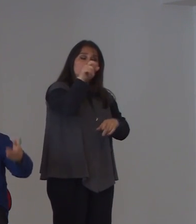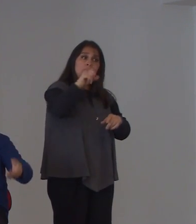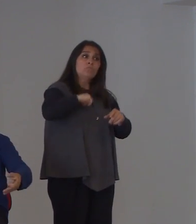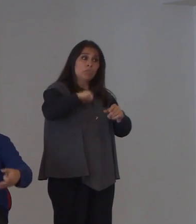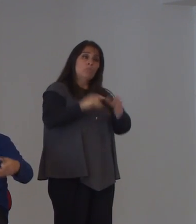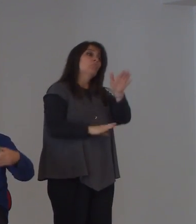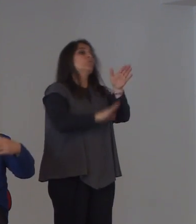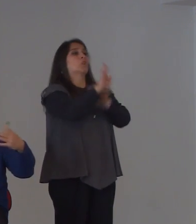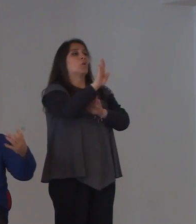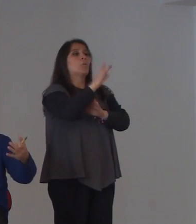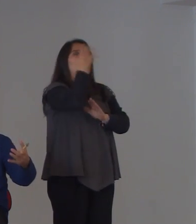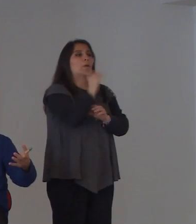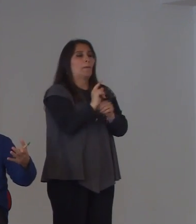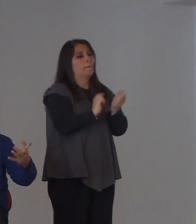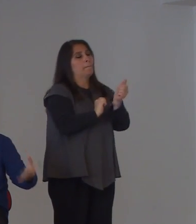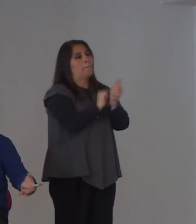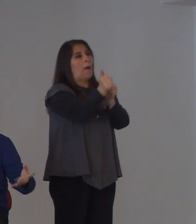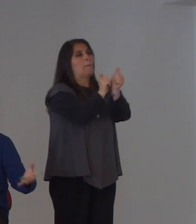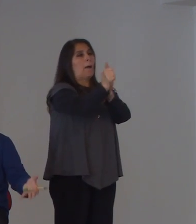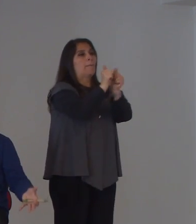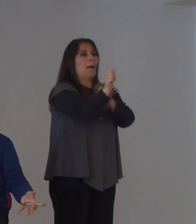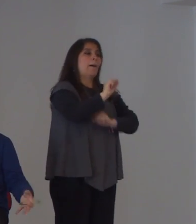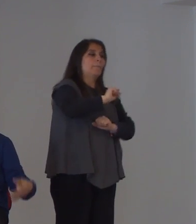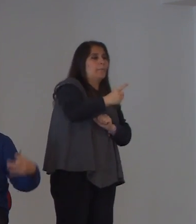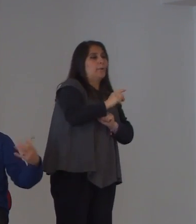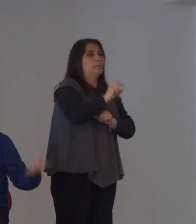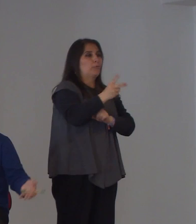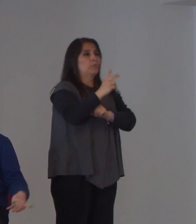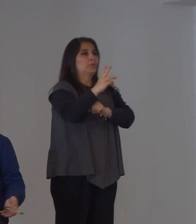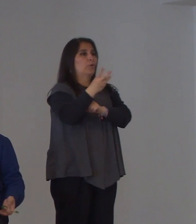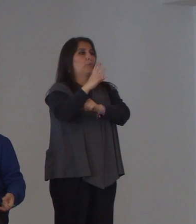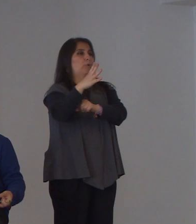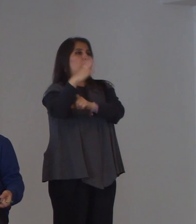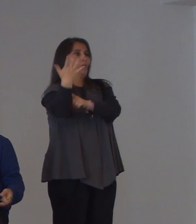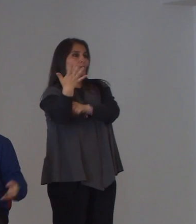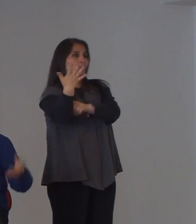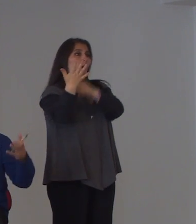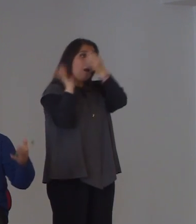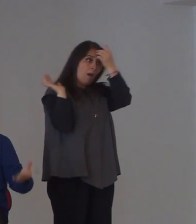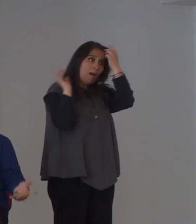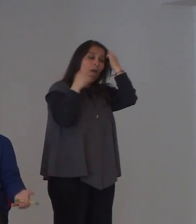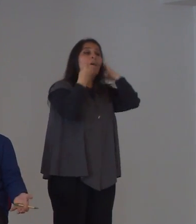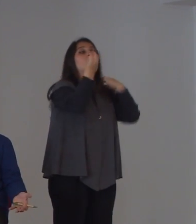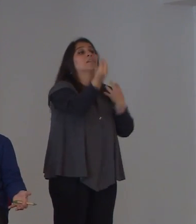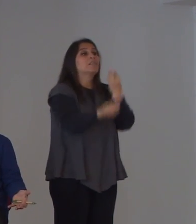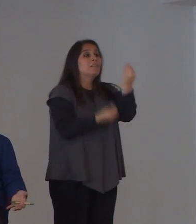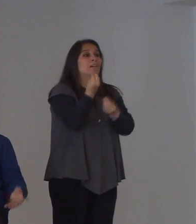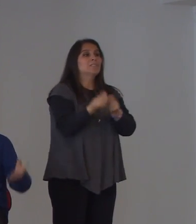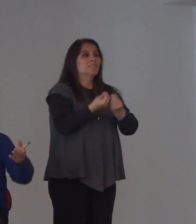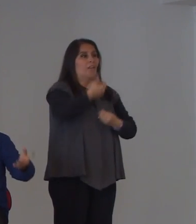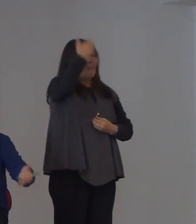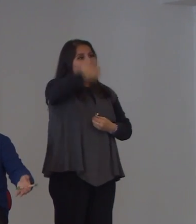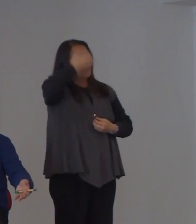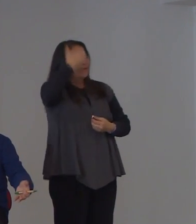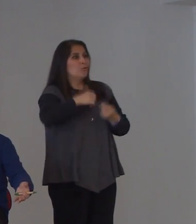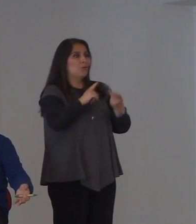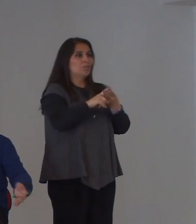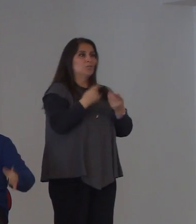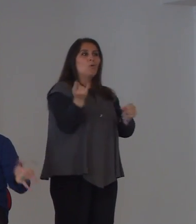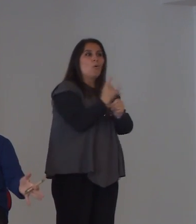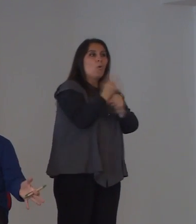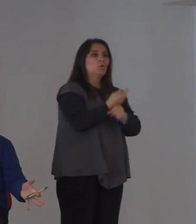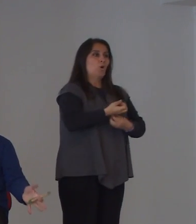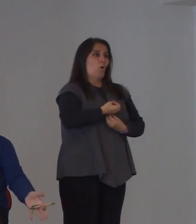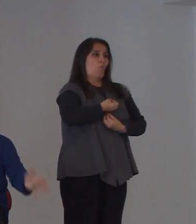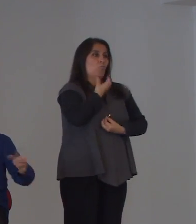grado, después a segundo, y va a tales exámenes y pruebas para pasar de un grado a otro, y va a usar su uniforme, y se va a sentar en un pupitre